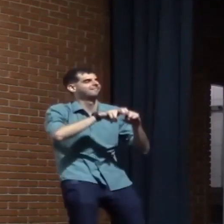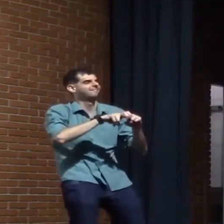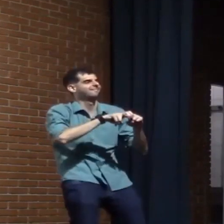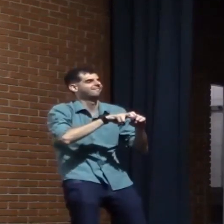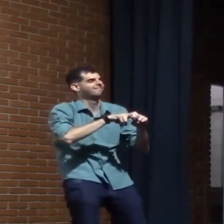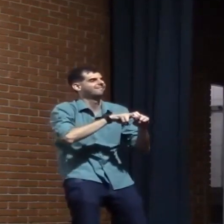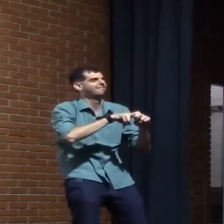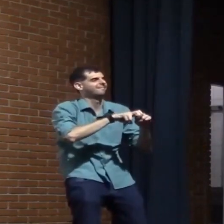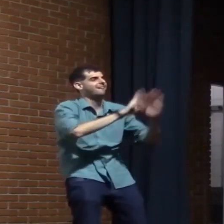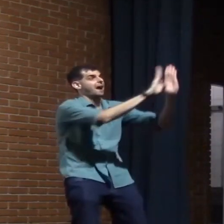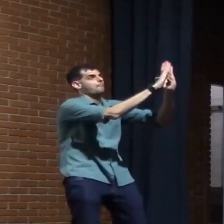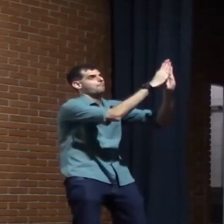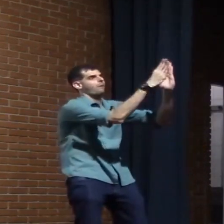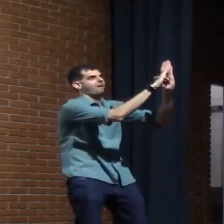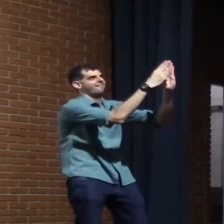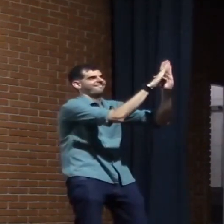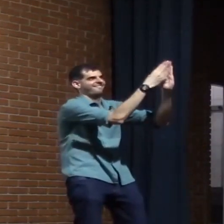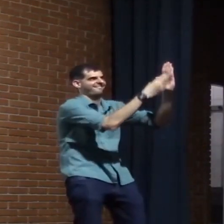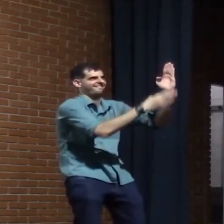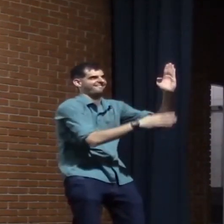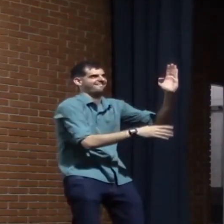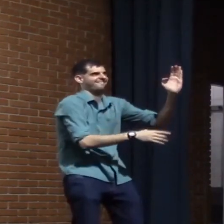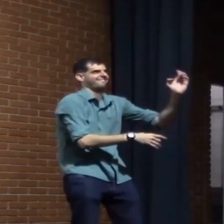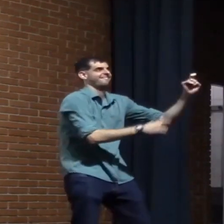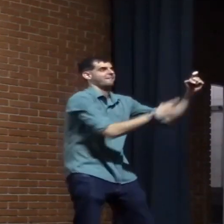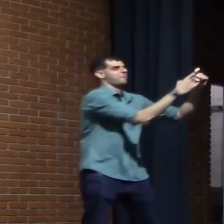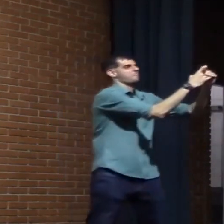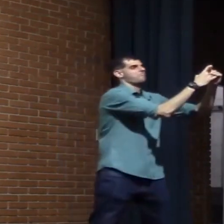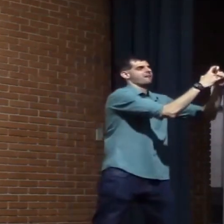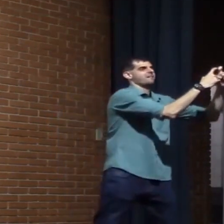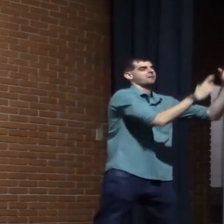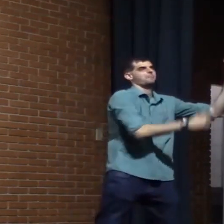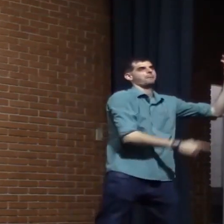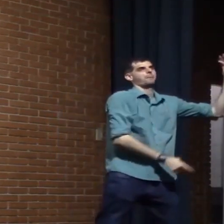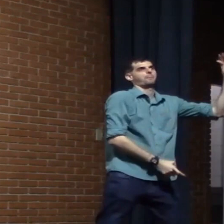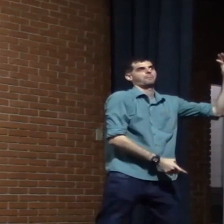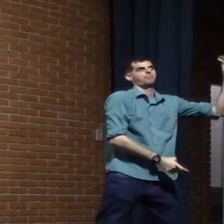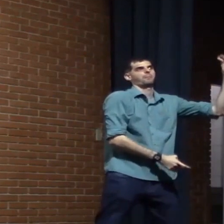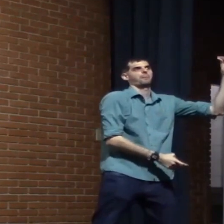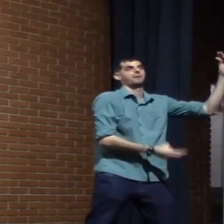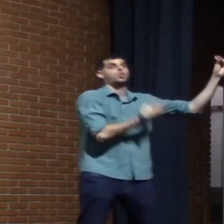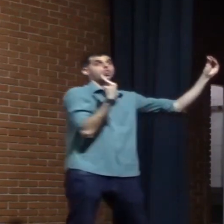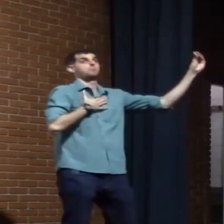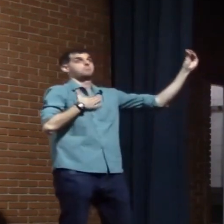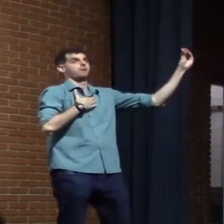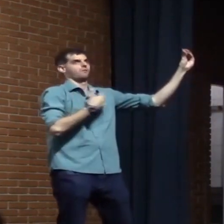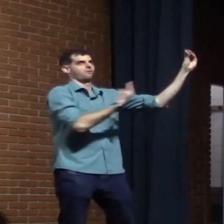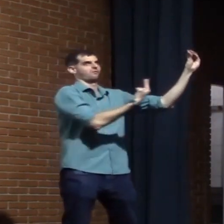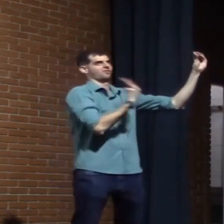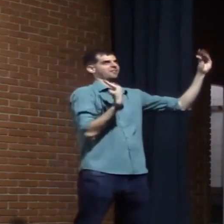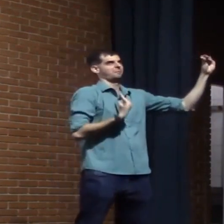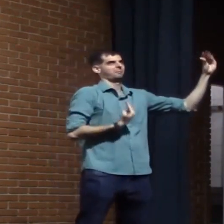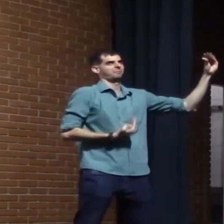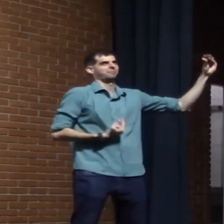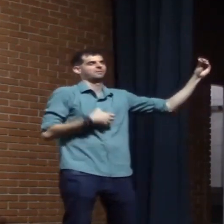Ah, mas como é que é isso? Chego lá, abre a porta, o médico está sentado, ele fala, me chama meu